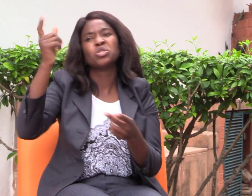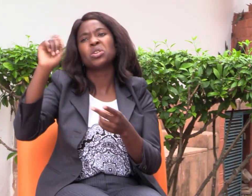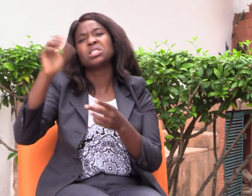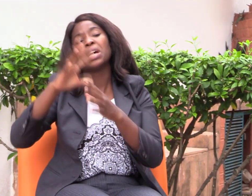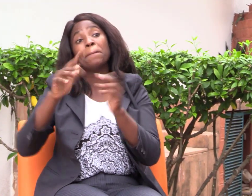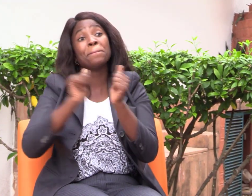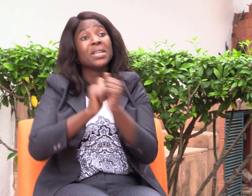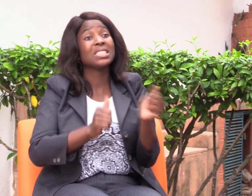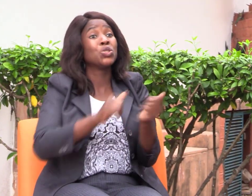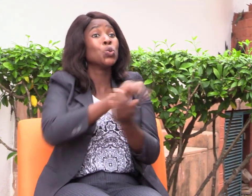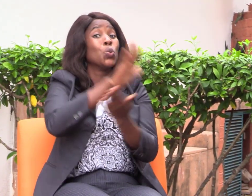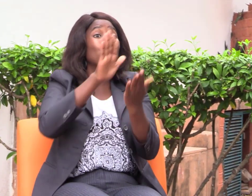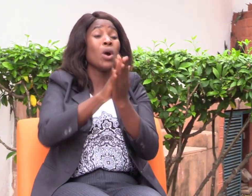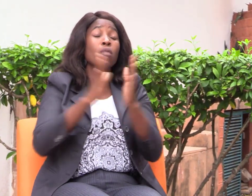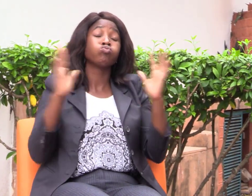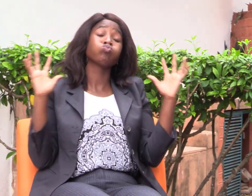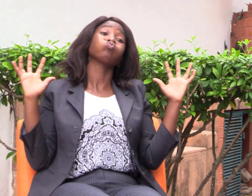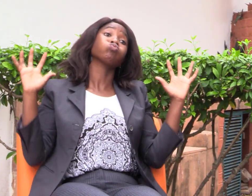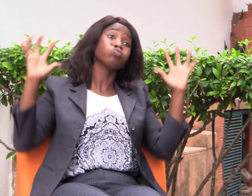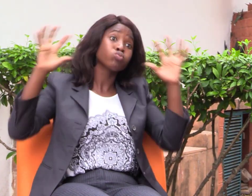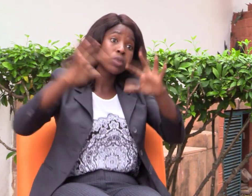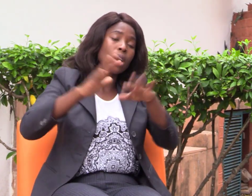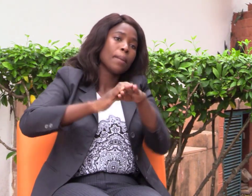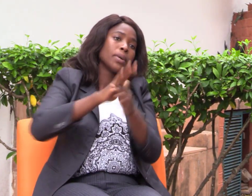outra escola, mas para crianças com deficiência,